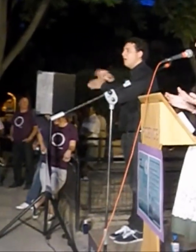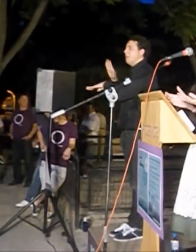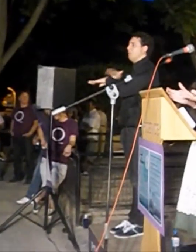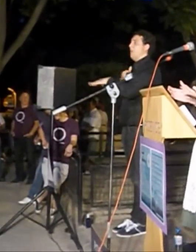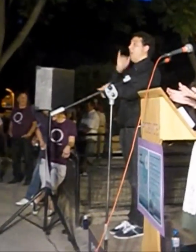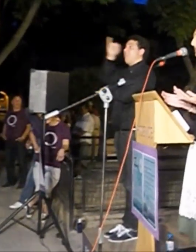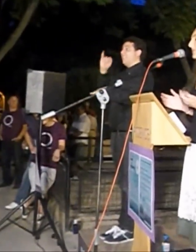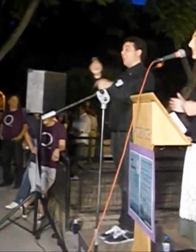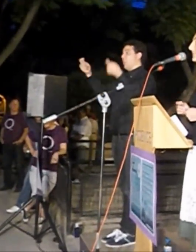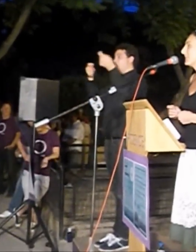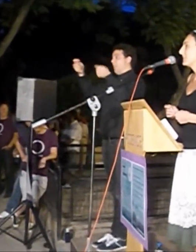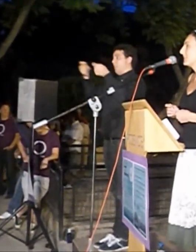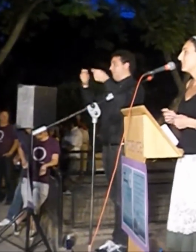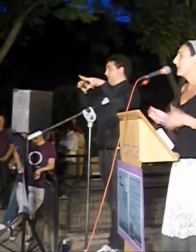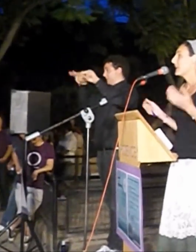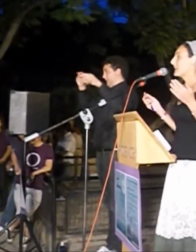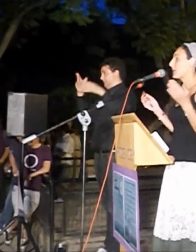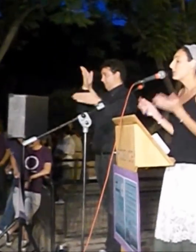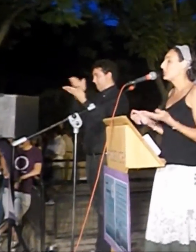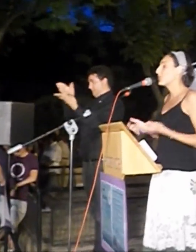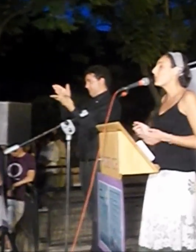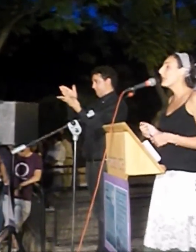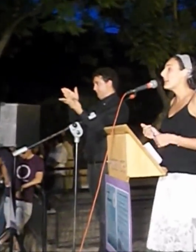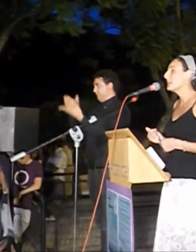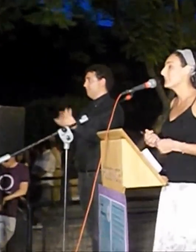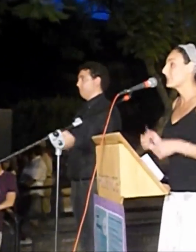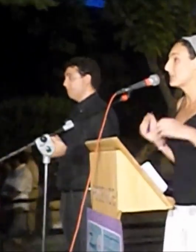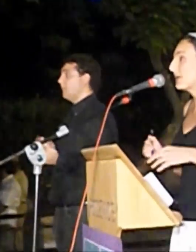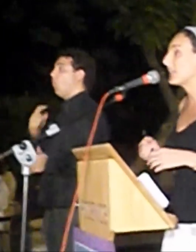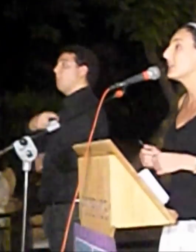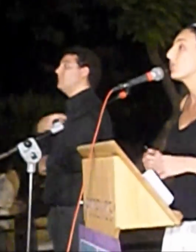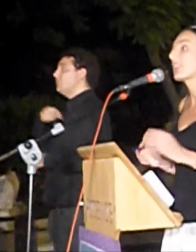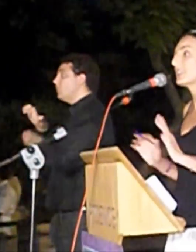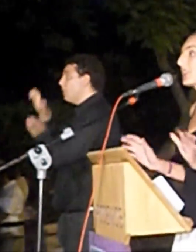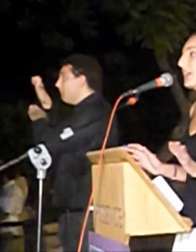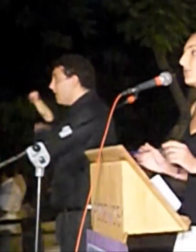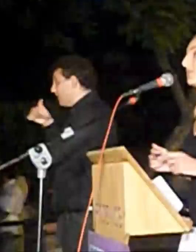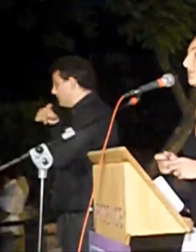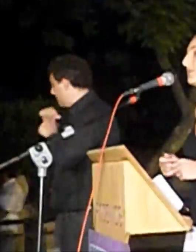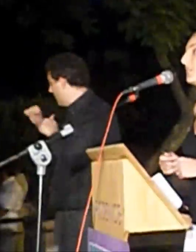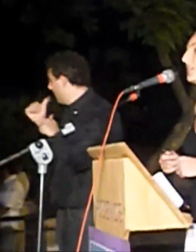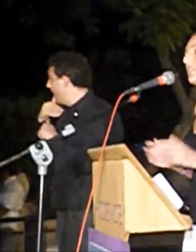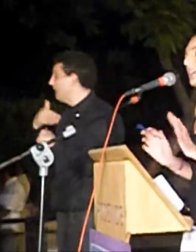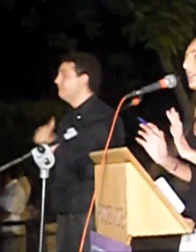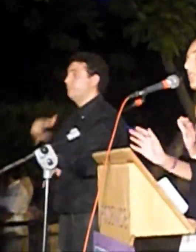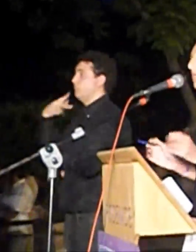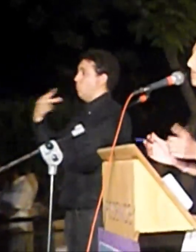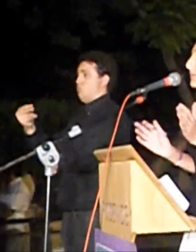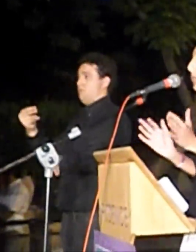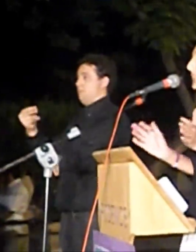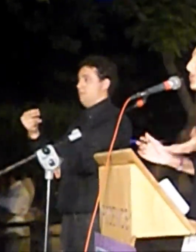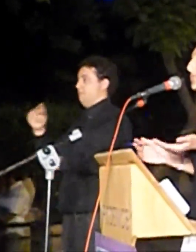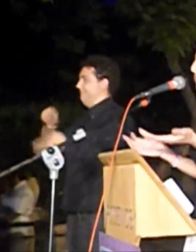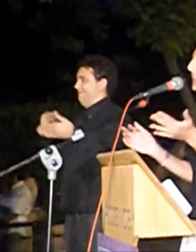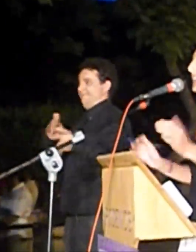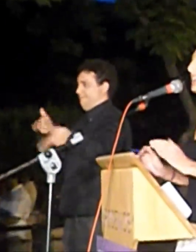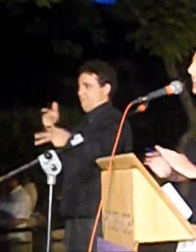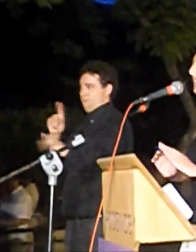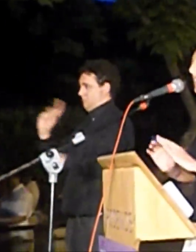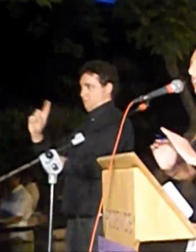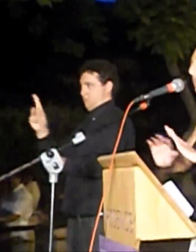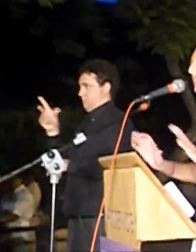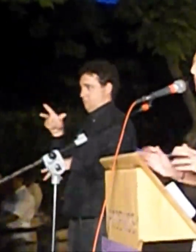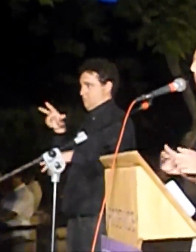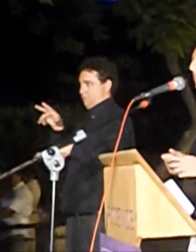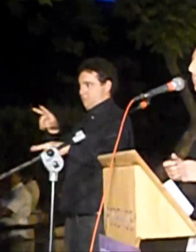del Z la comisión europea esta semana lo ha rechazado por tanto Eso quiere decir